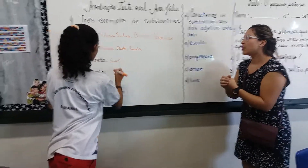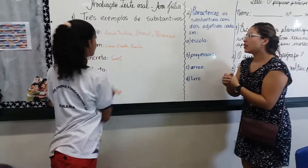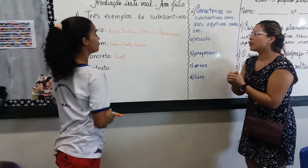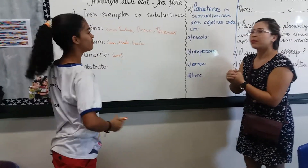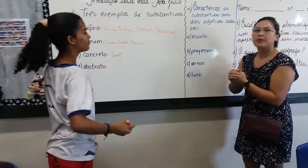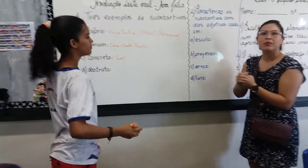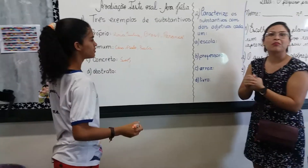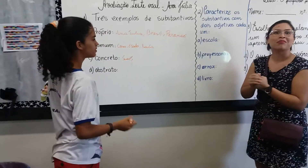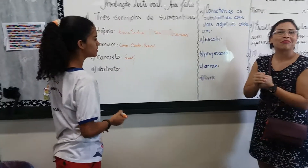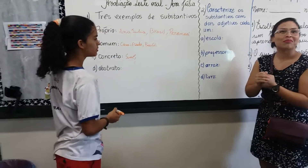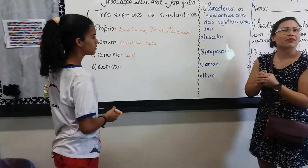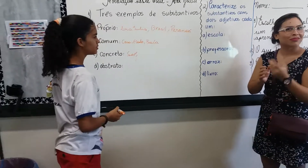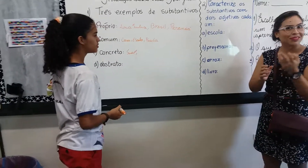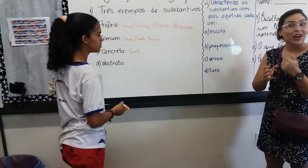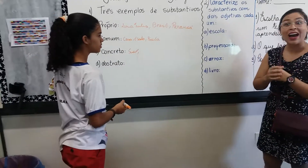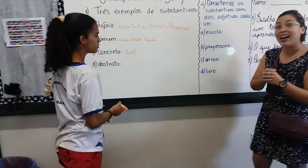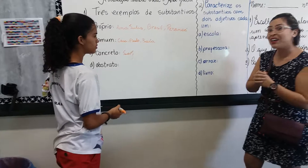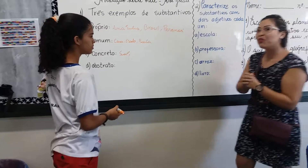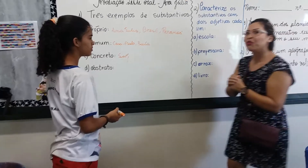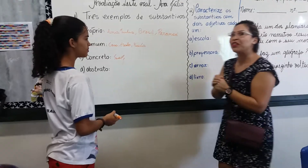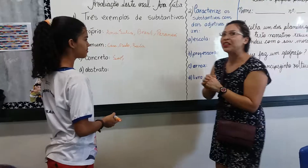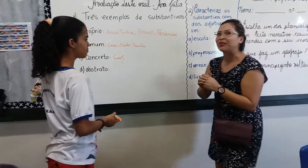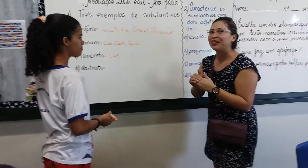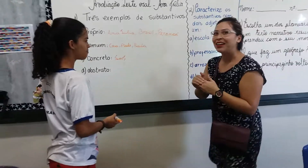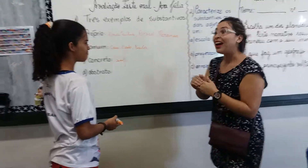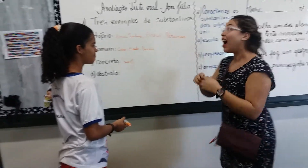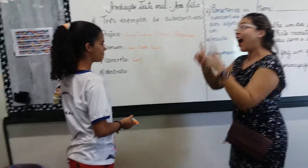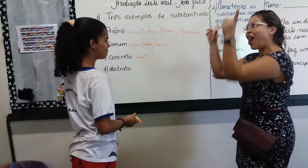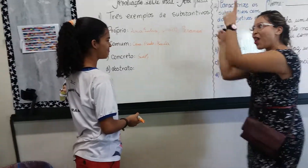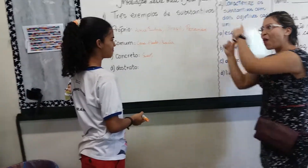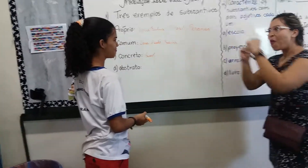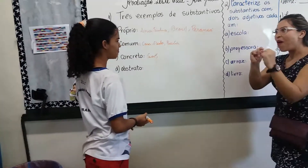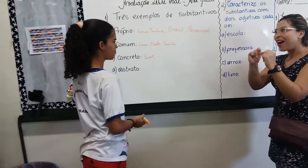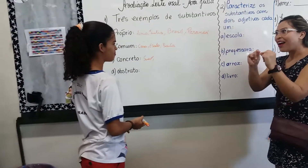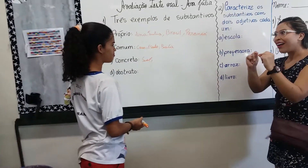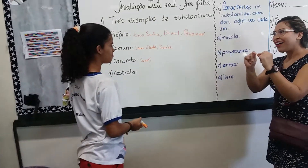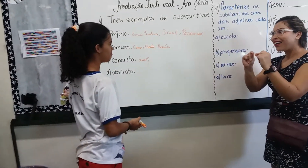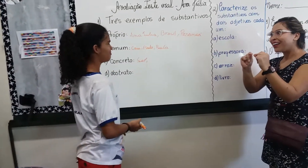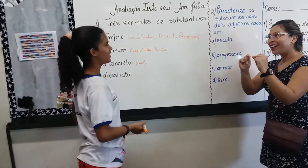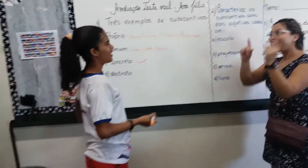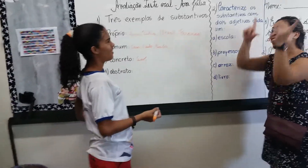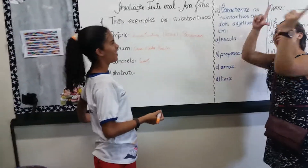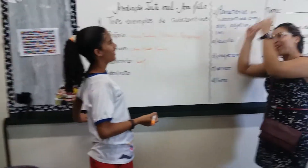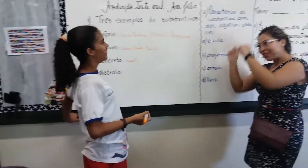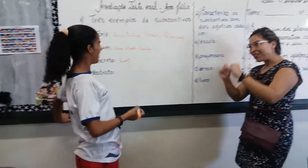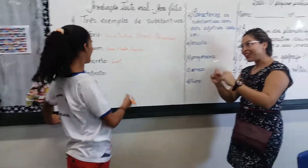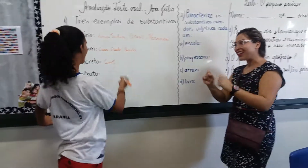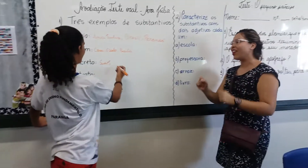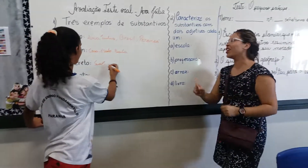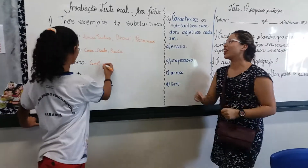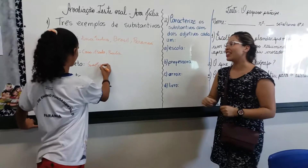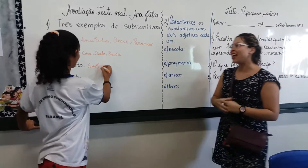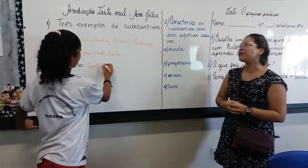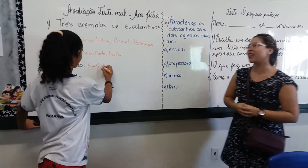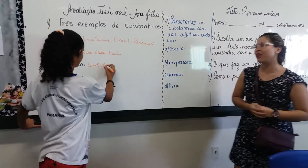Isso, ó. Os meninos estão dando a dica aqui, ó, de lua. Qual é a dica, gente? Lua.